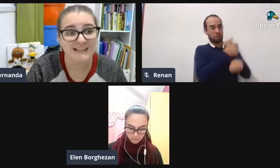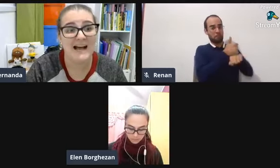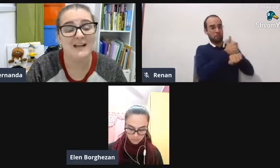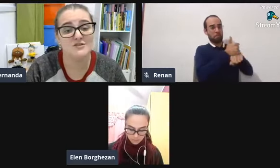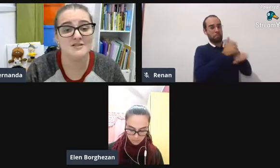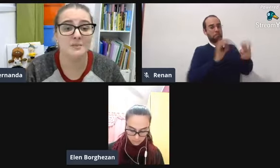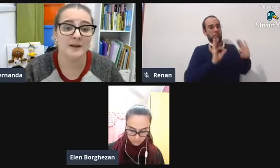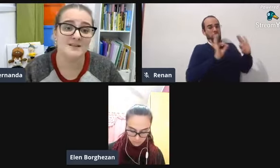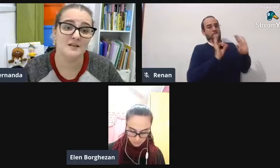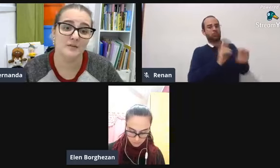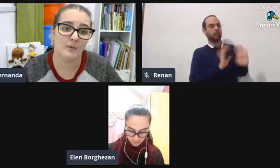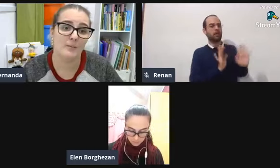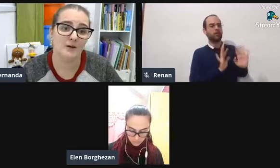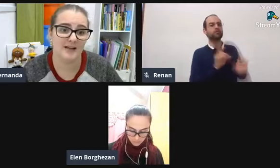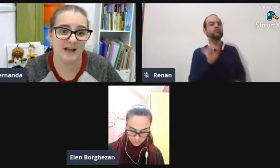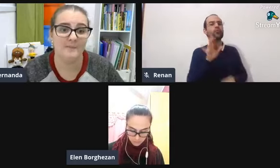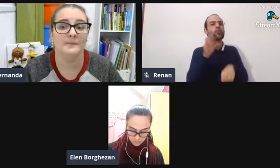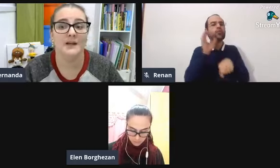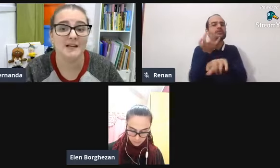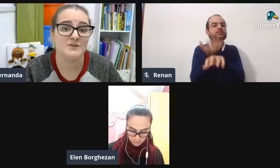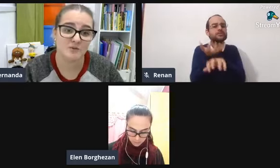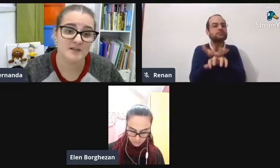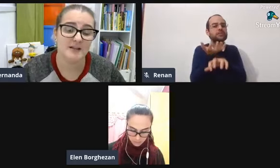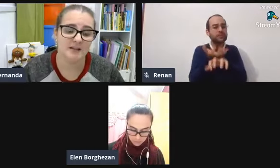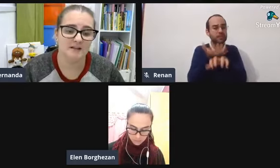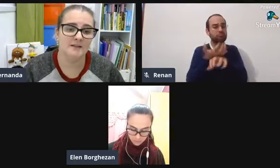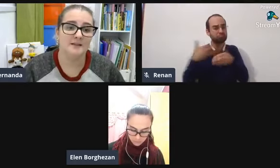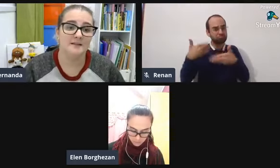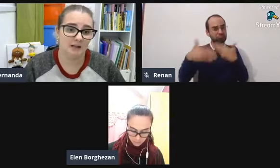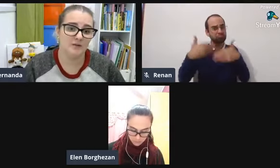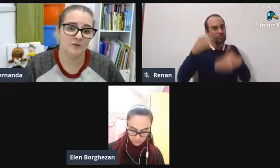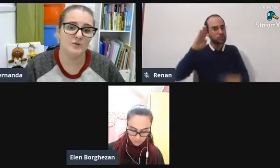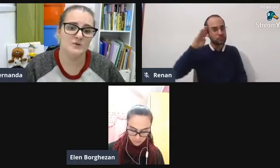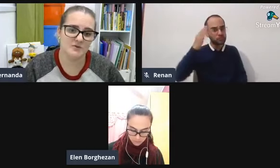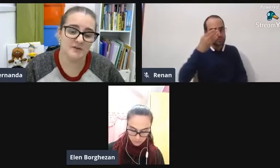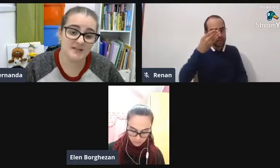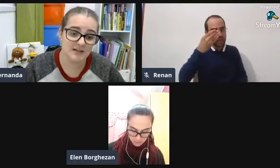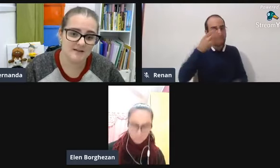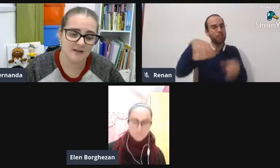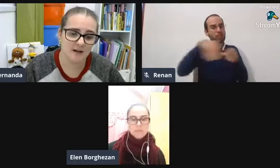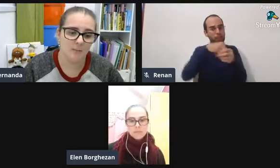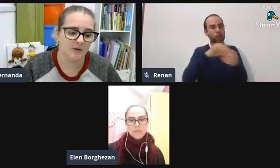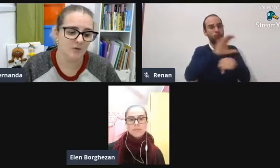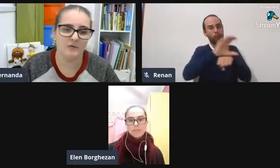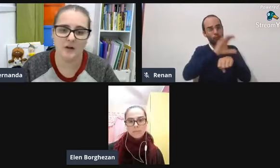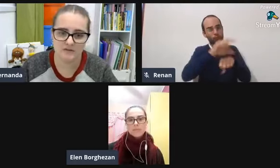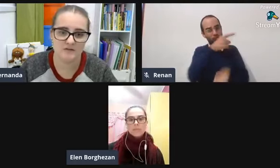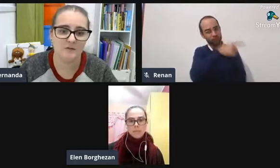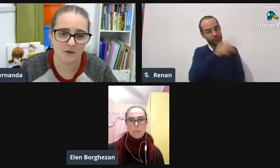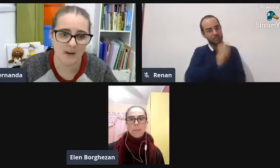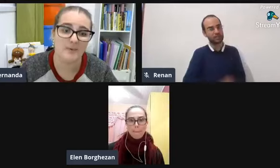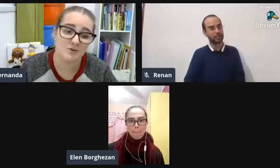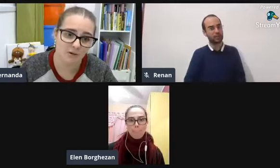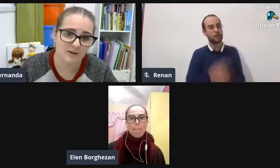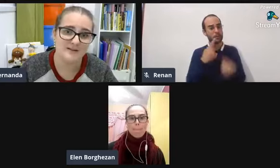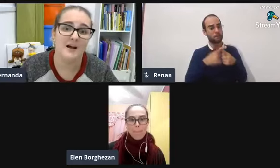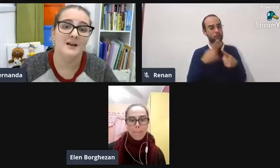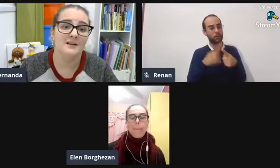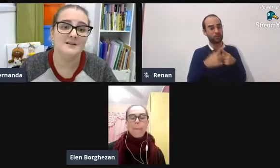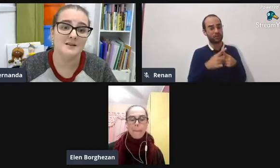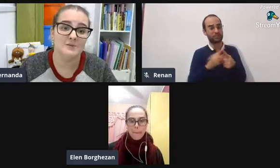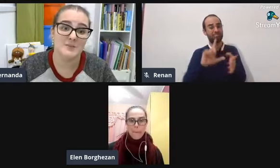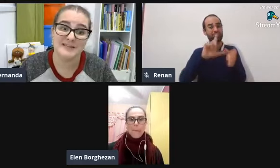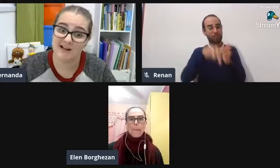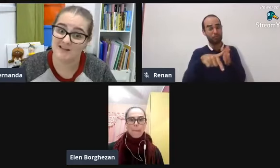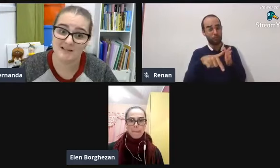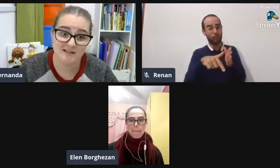estão as disciplinas que vão abordar a surdo-cegueira dentro do curso de vocês. Porque no final vocês vão formar pessoas